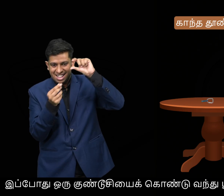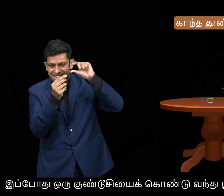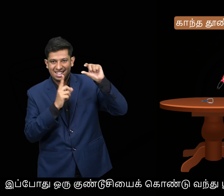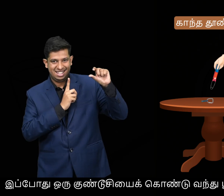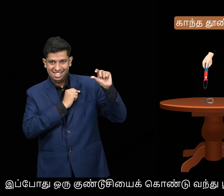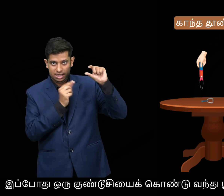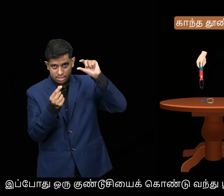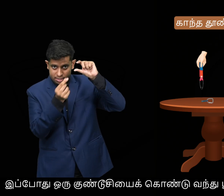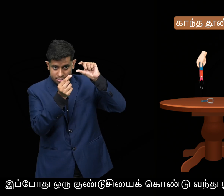பூட்டூசி தொடவும்.